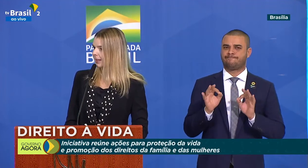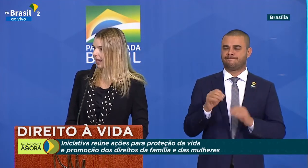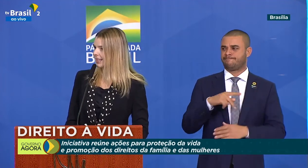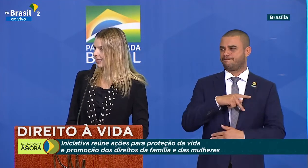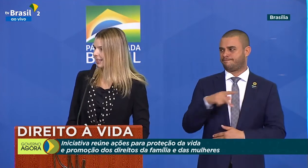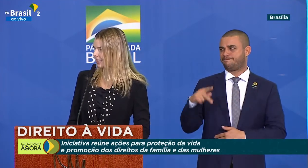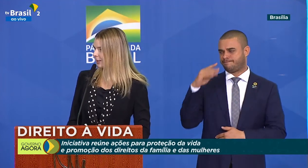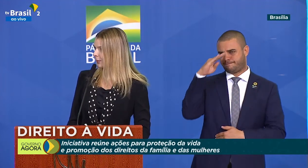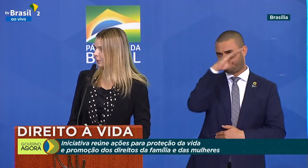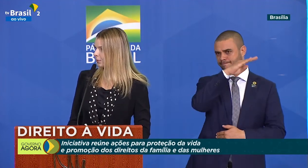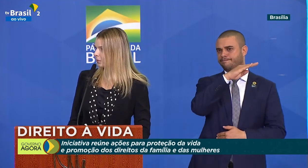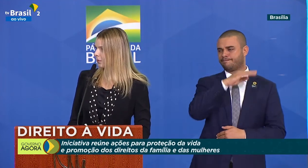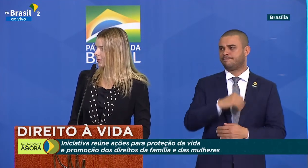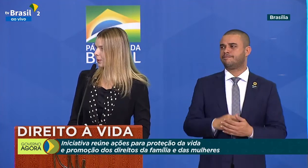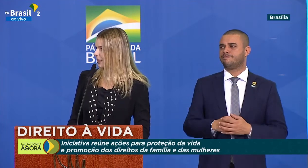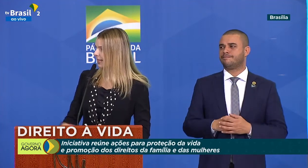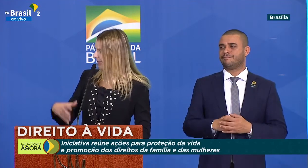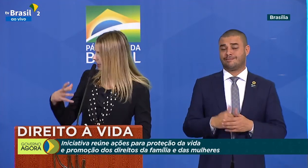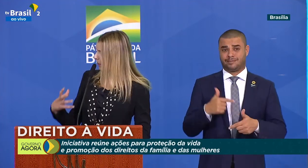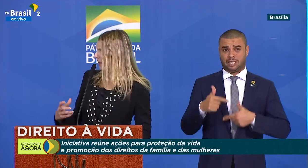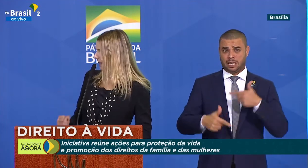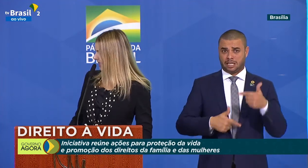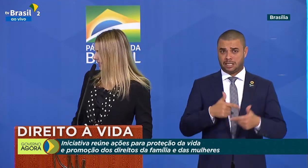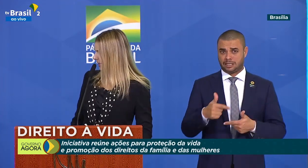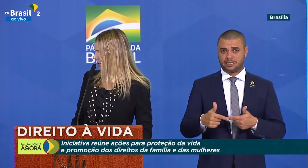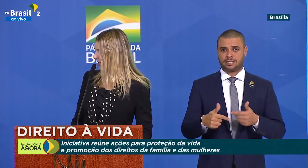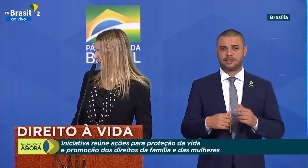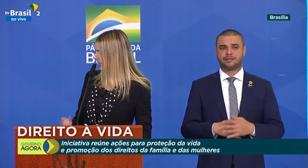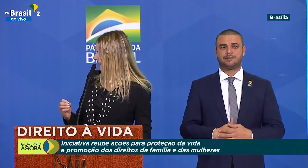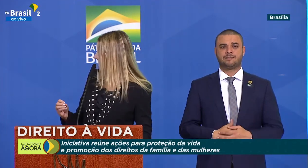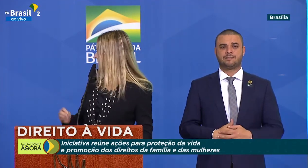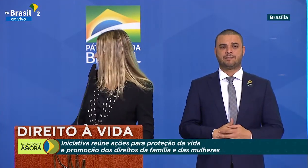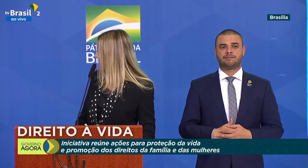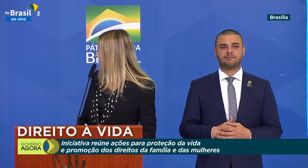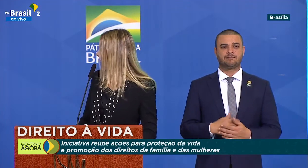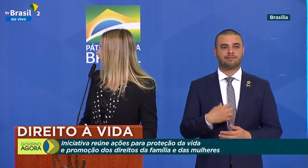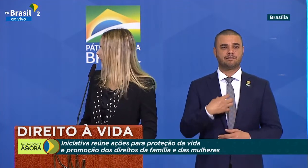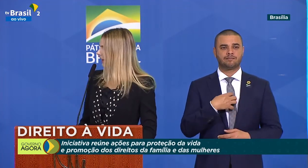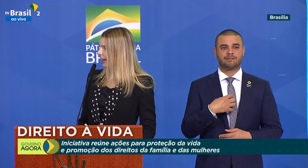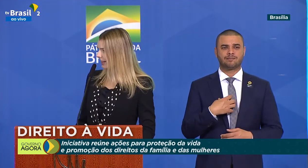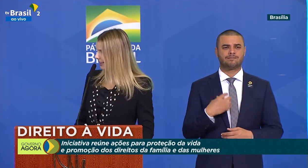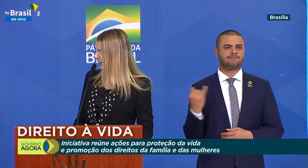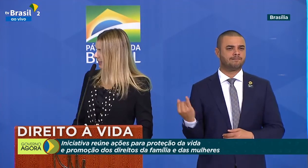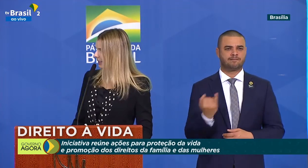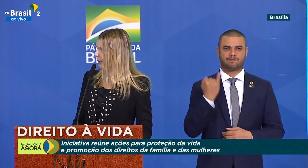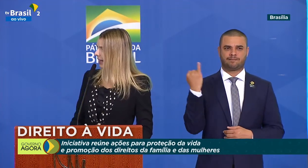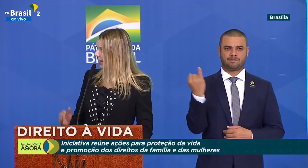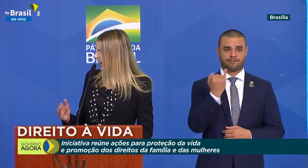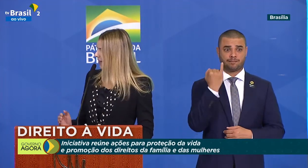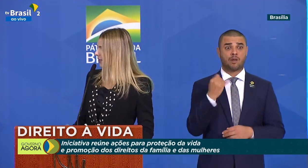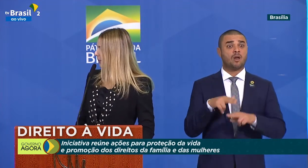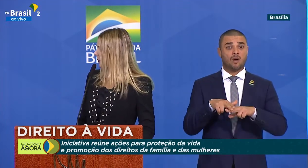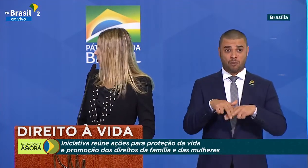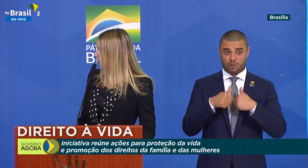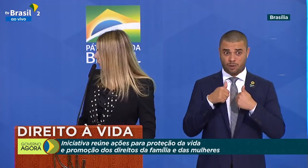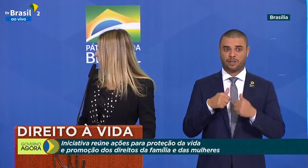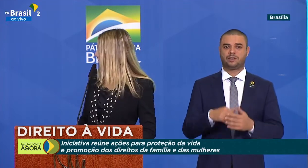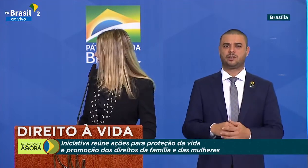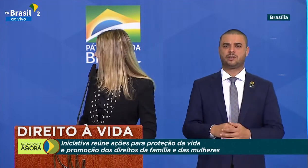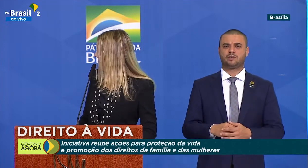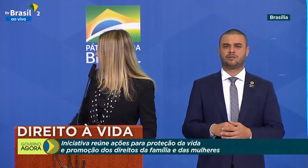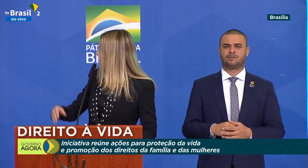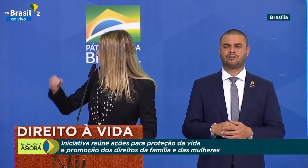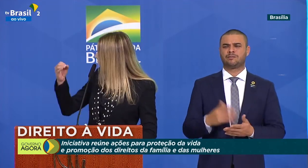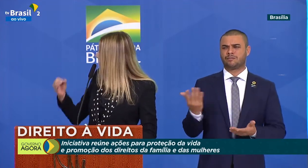bolsonaro esta ação não seria tão representativa nesse sentido Adriana leve